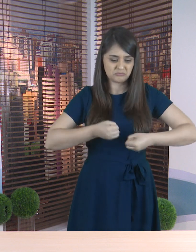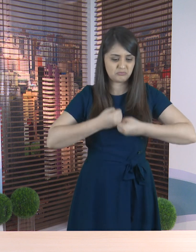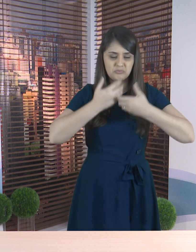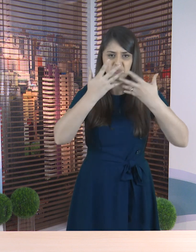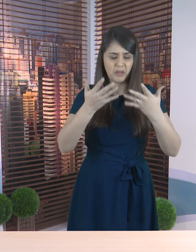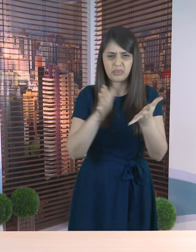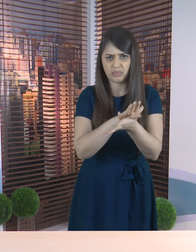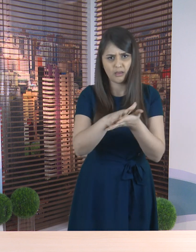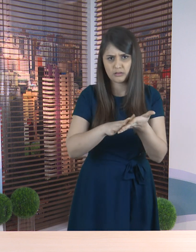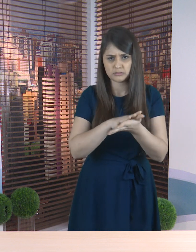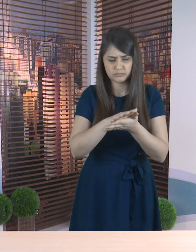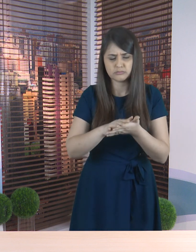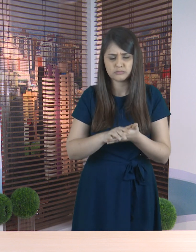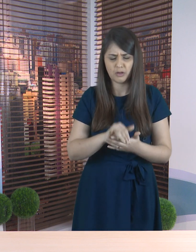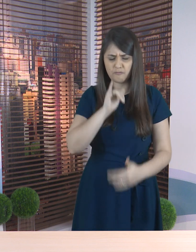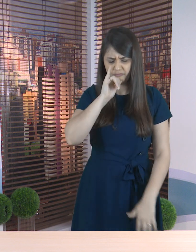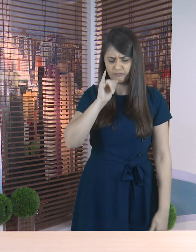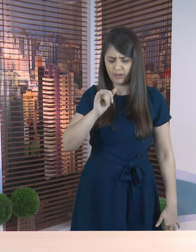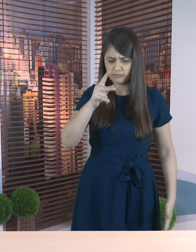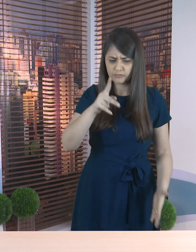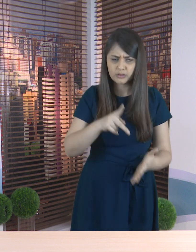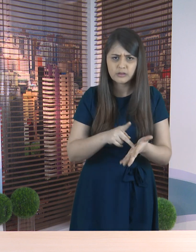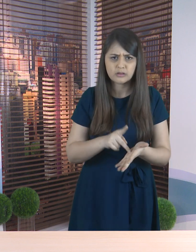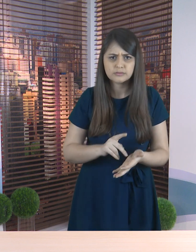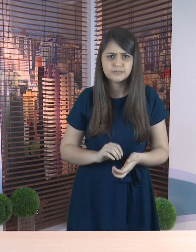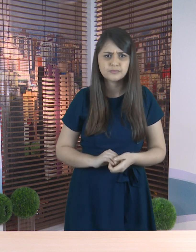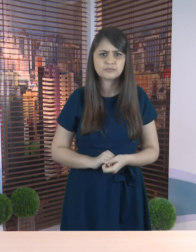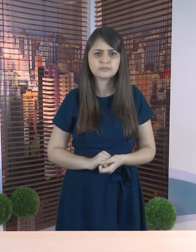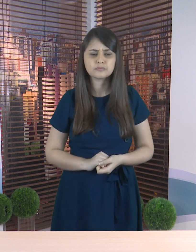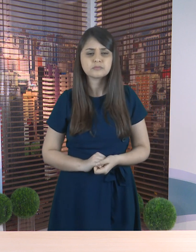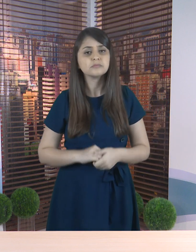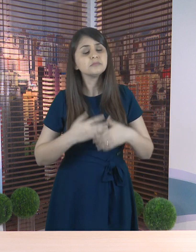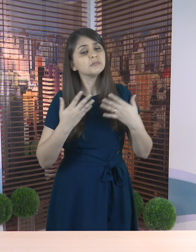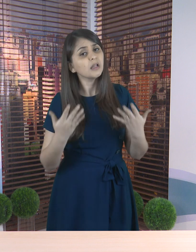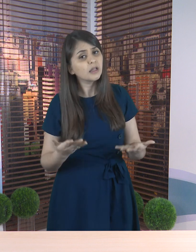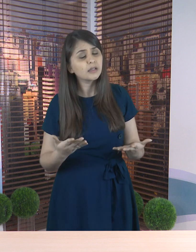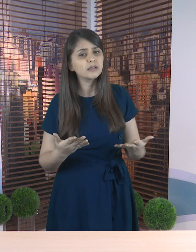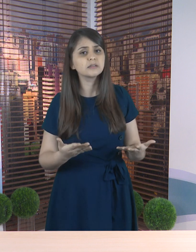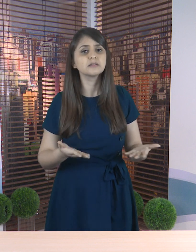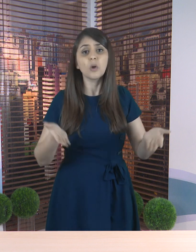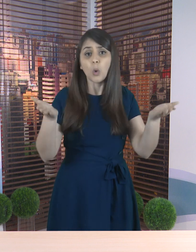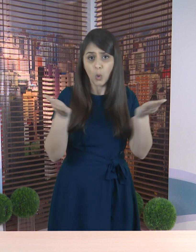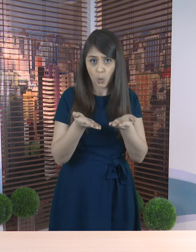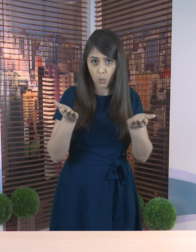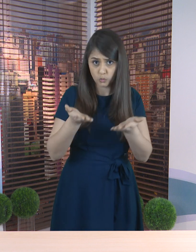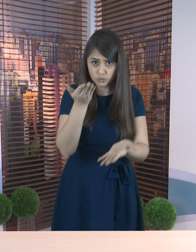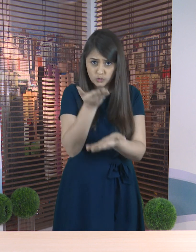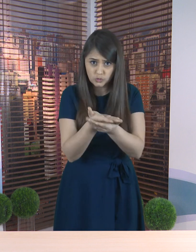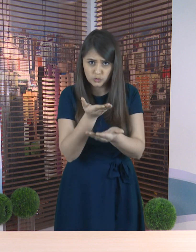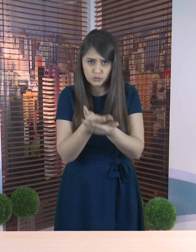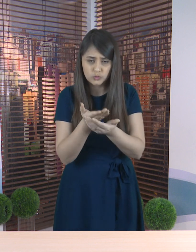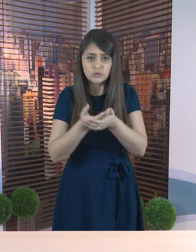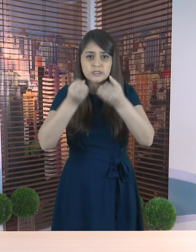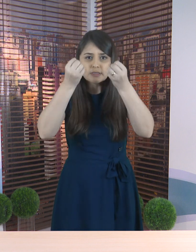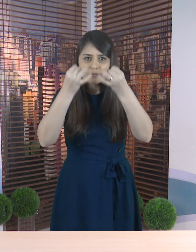uma espécie de purificação moral de Jó, conclamando o patriarca ao arrependimento